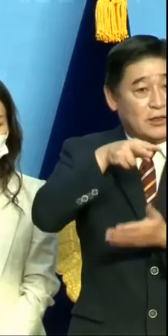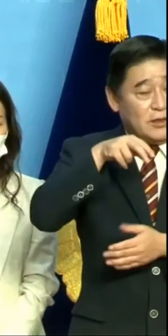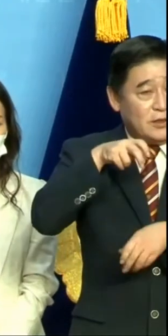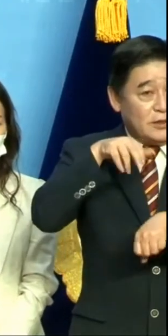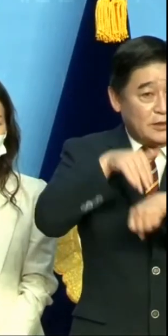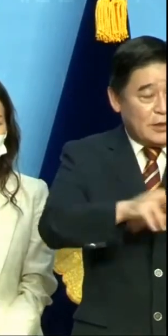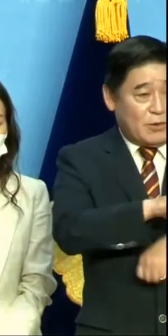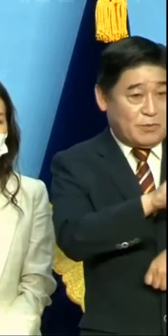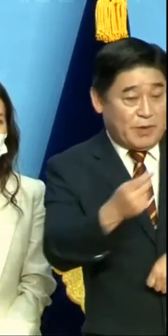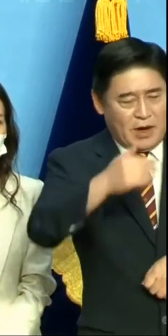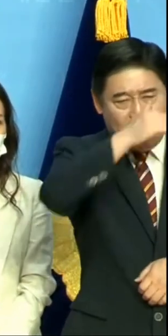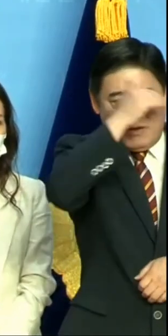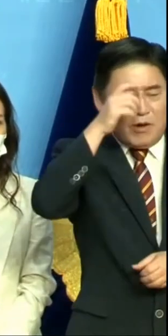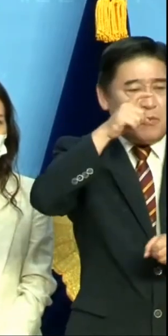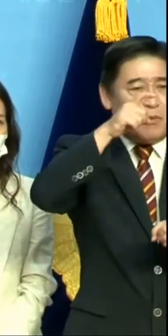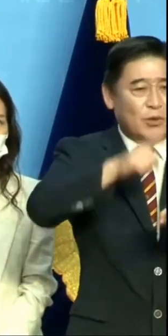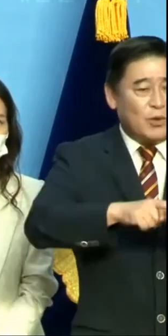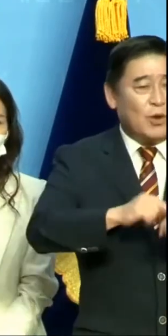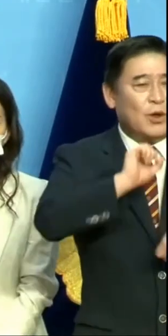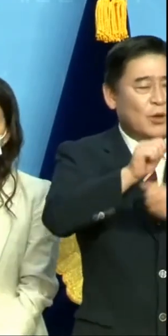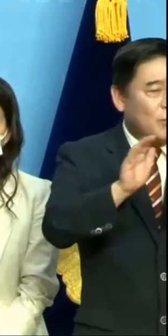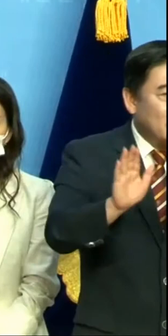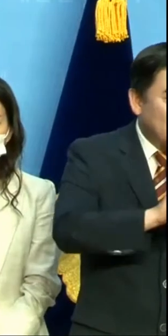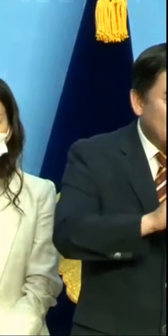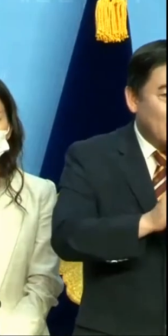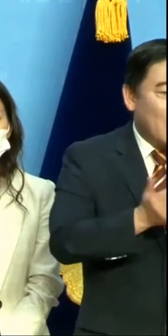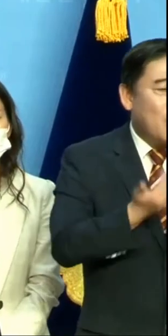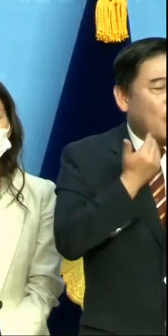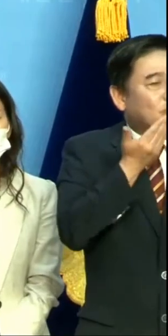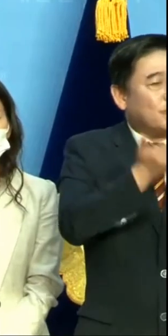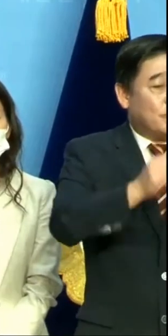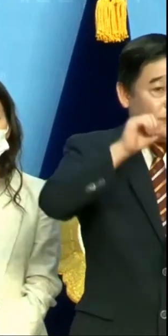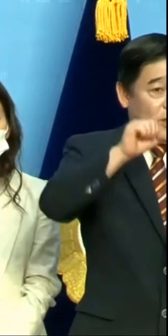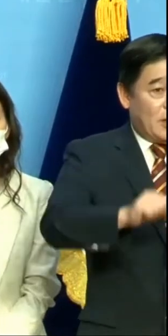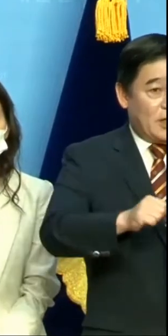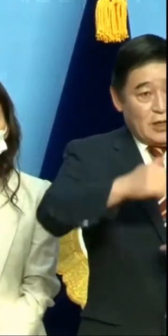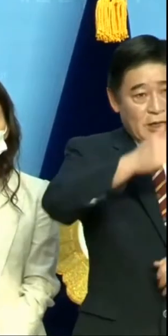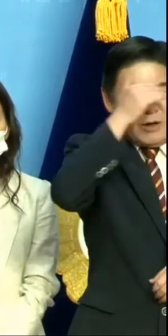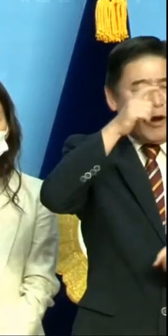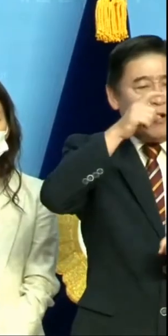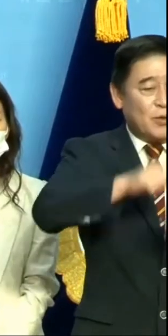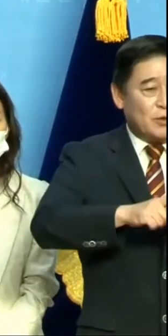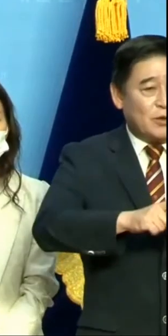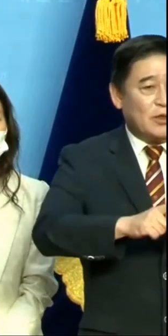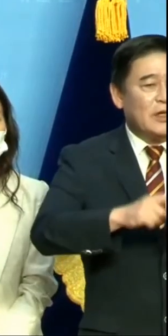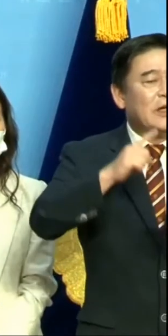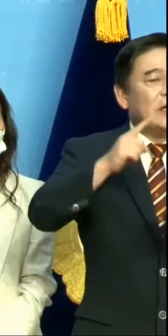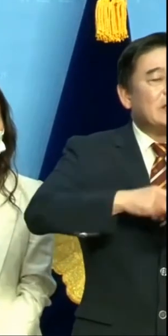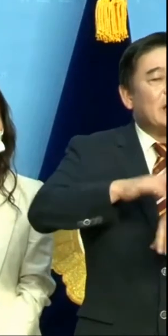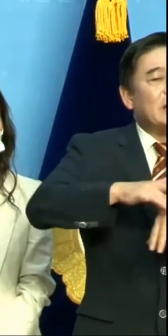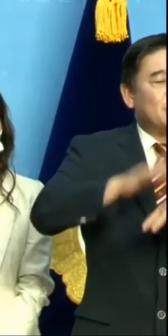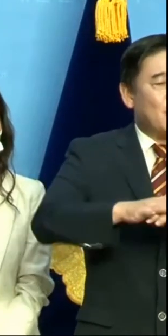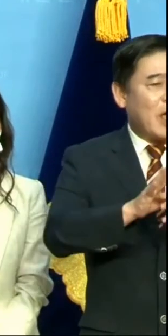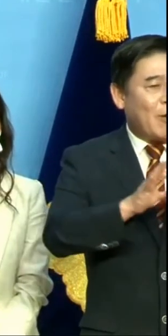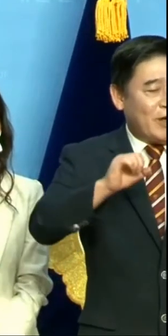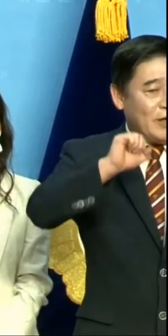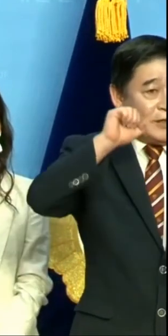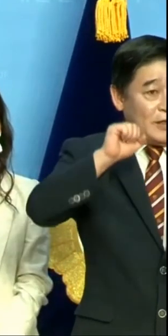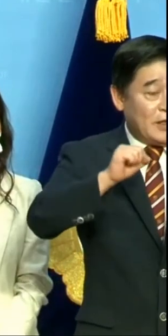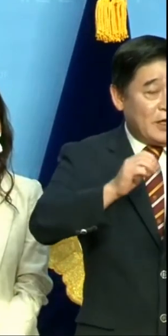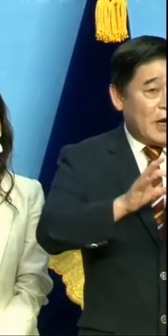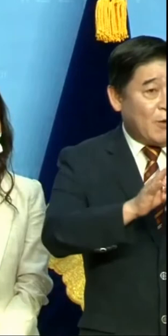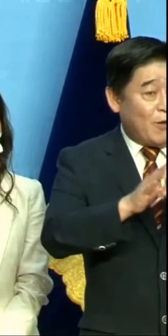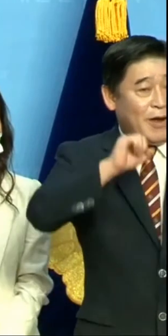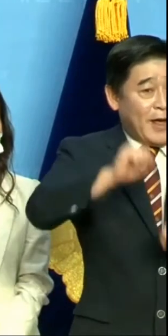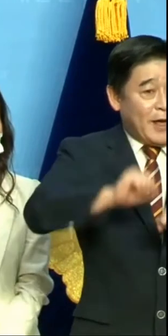관람을 목적으로 동물을 만지고 먹이를 주도록 하는 행위 관람을 목적으로 동물에게 생태적 숙청과 관련한 행동 강요한 행위